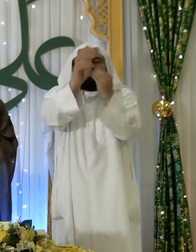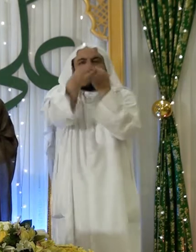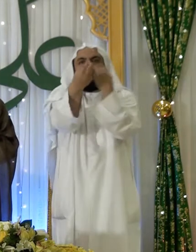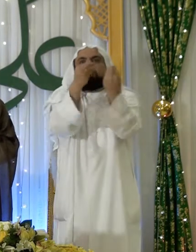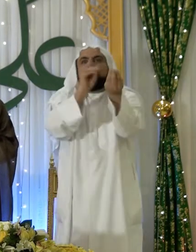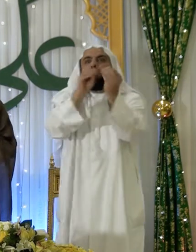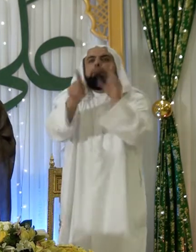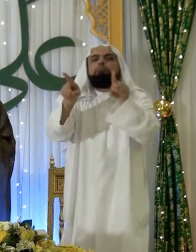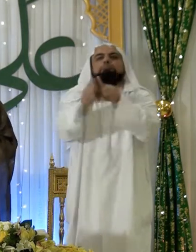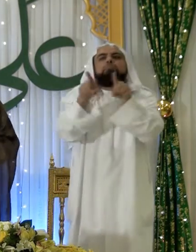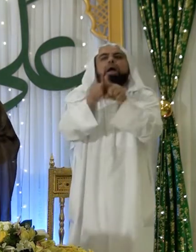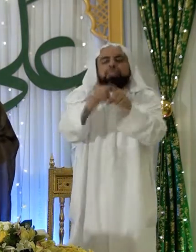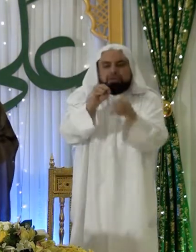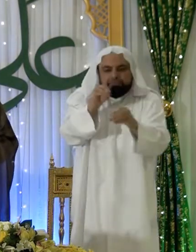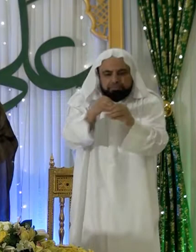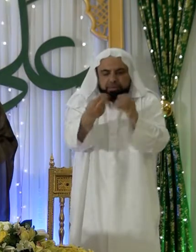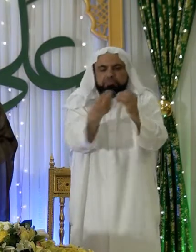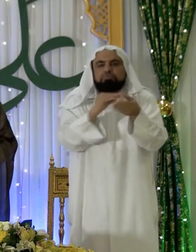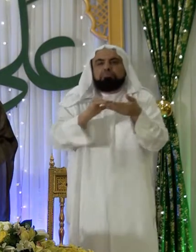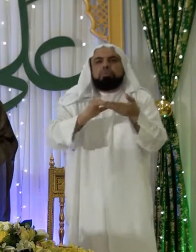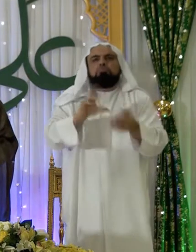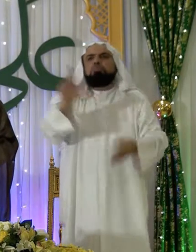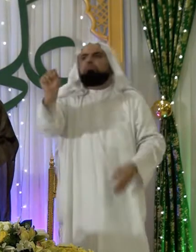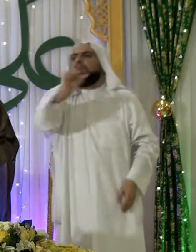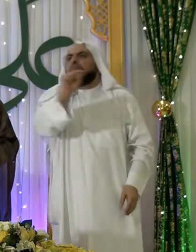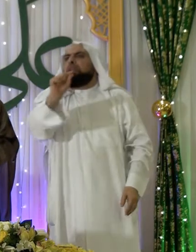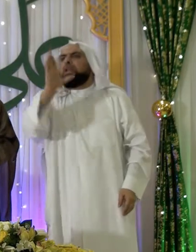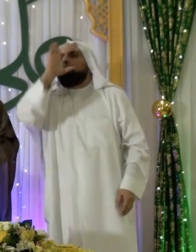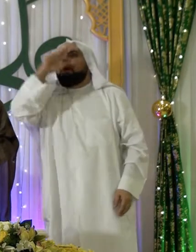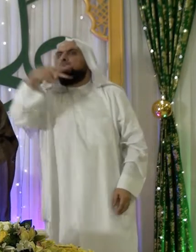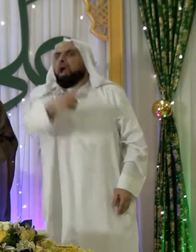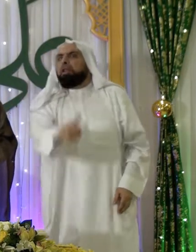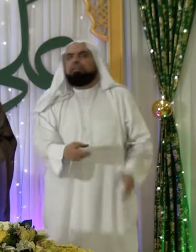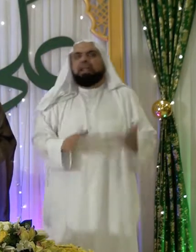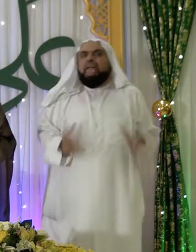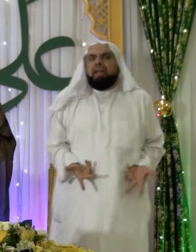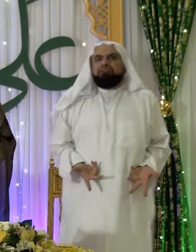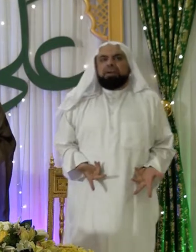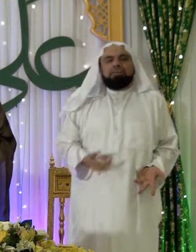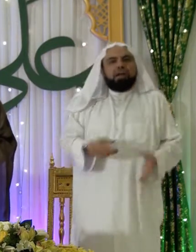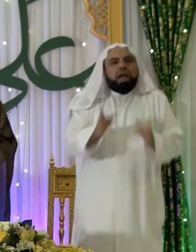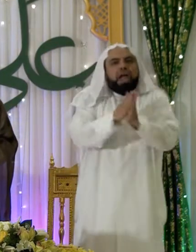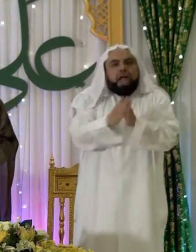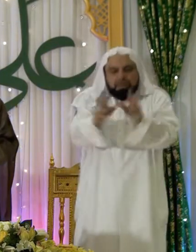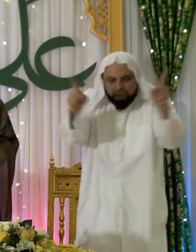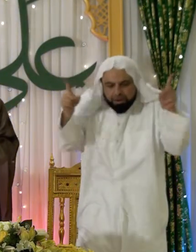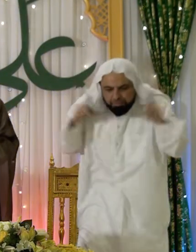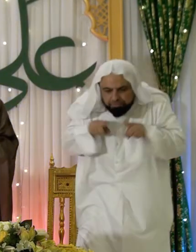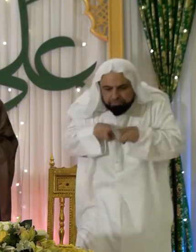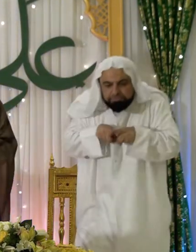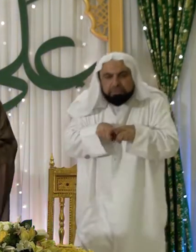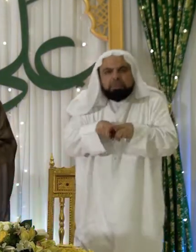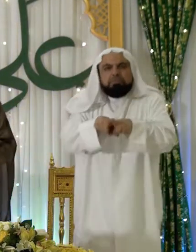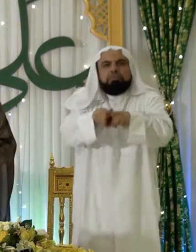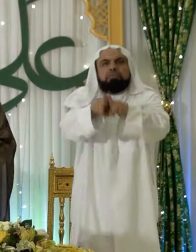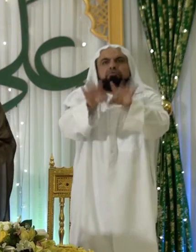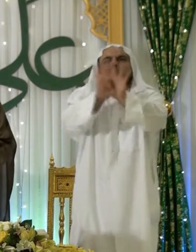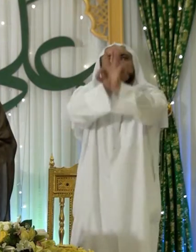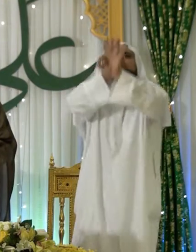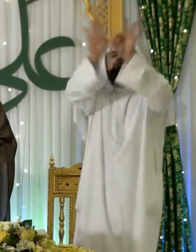ويلقمه في فم علي عليه السلام، وما وجد لي كذبة في